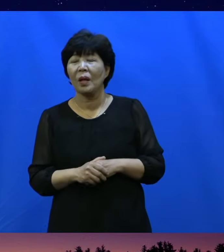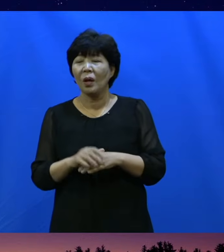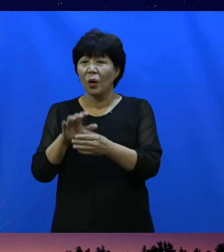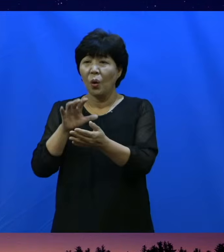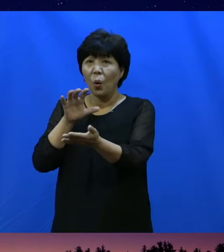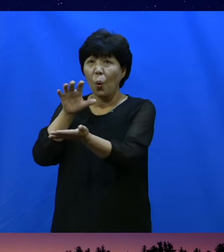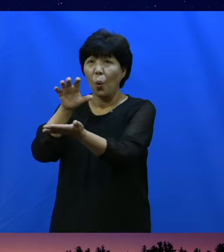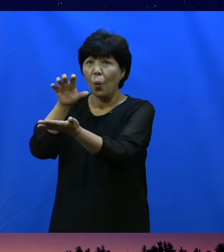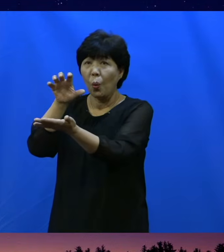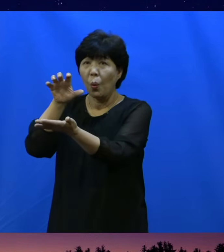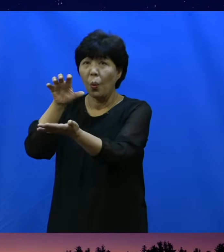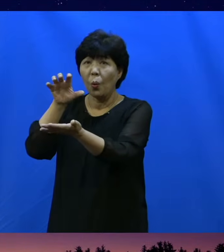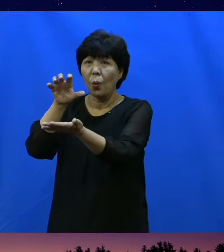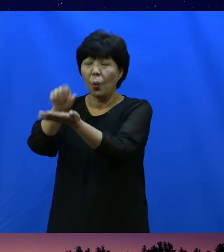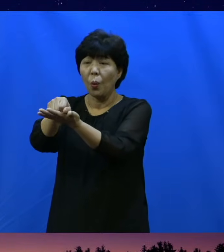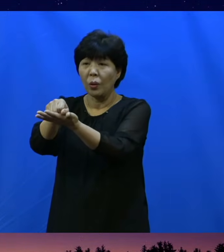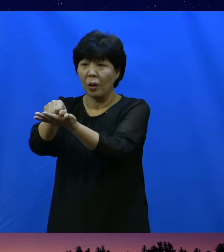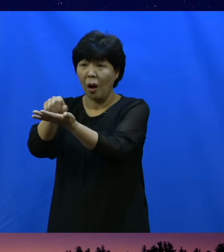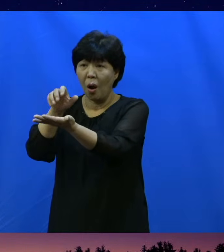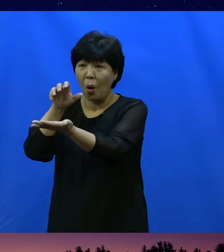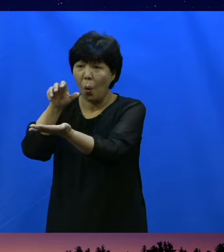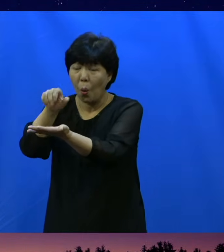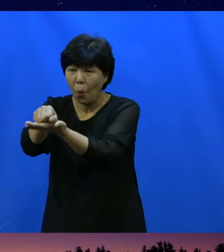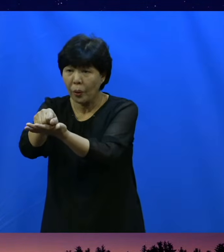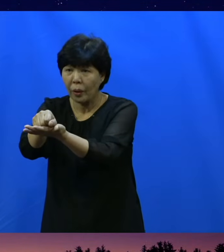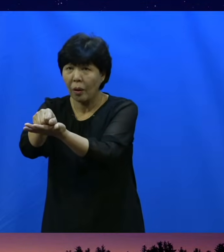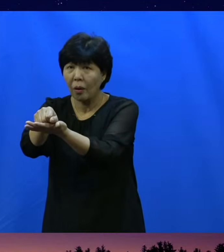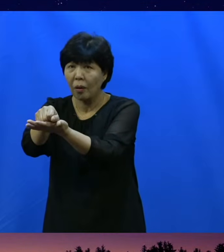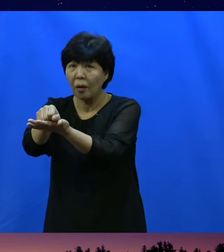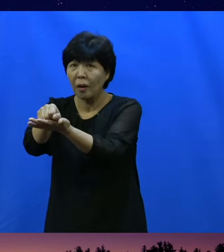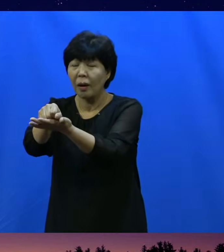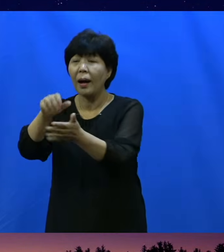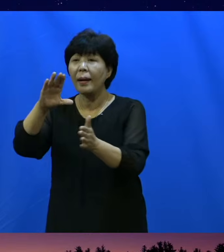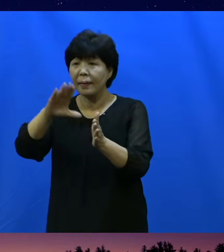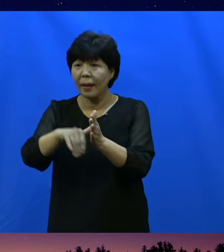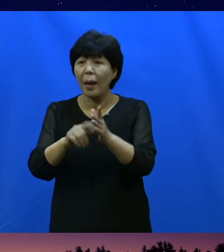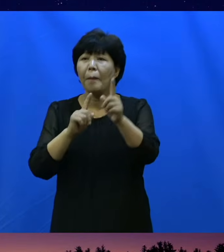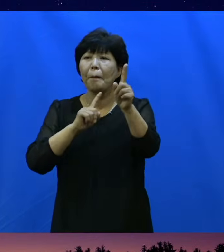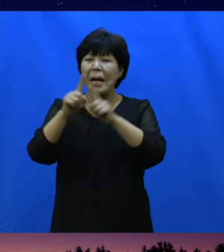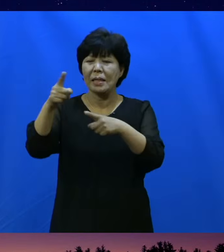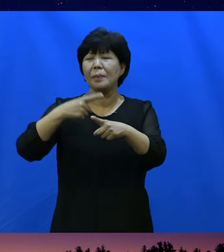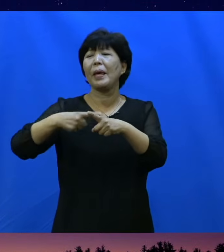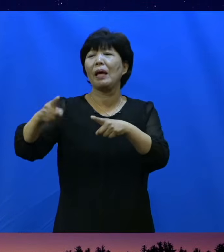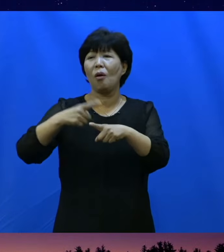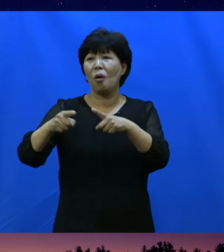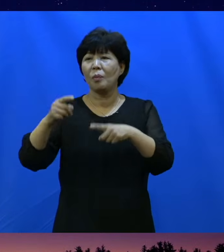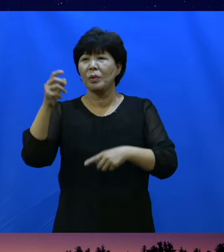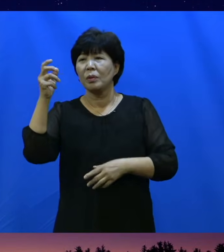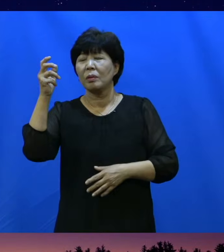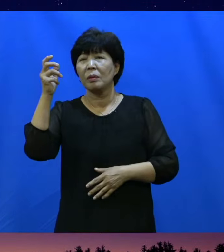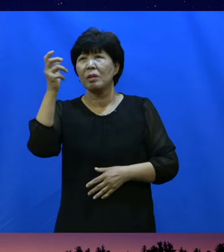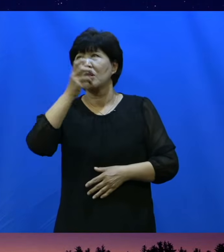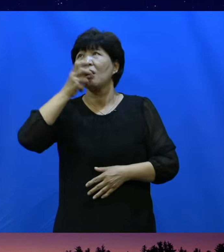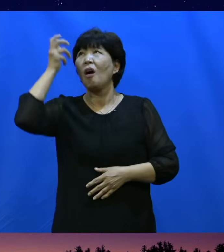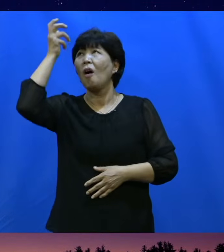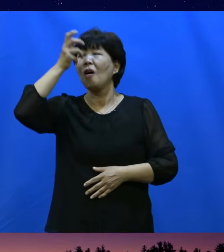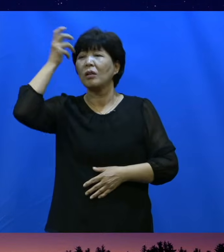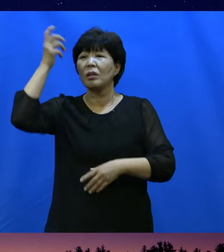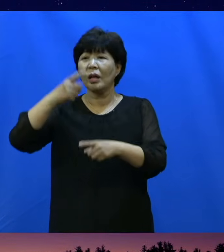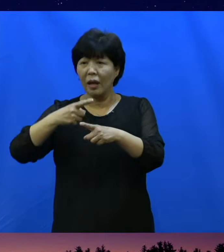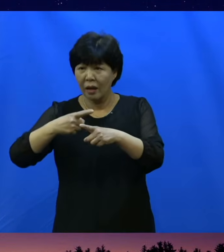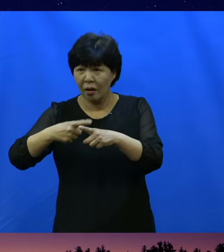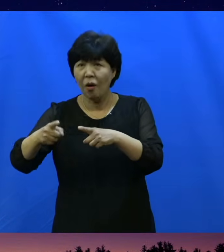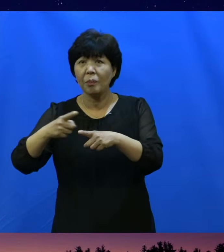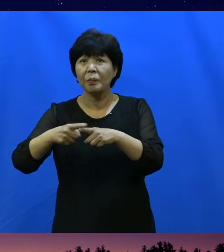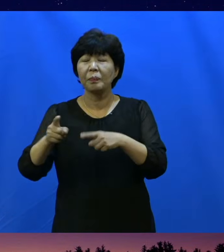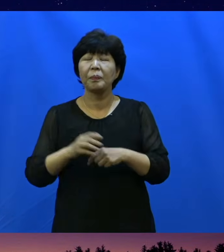공격용어를 딱 제시하잖아요. 정확하잖아요. 말씀의 금, 성령의 금, 말씀을 가지라는 거예요. 말씀을 가지라는 거예요.